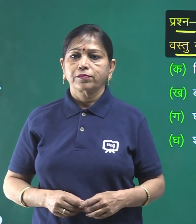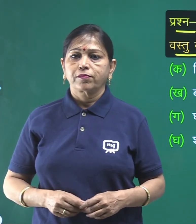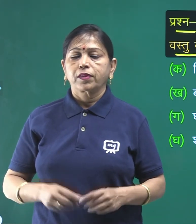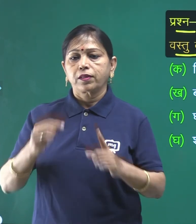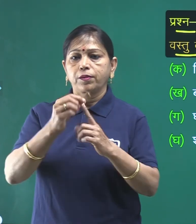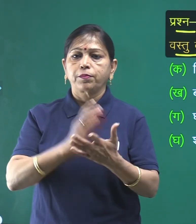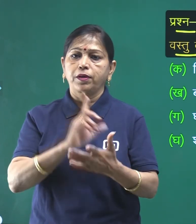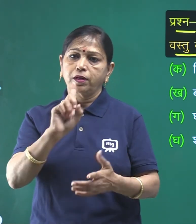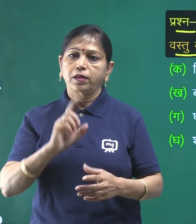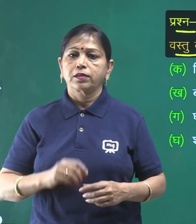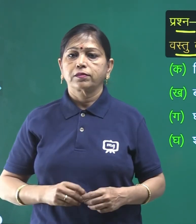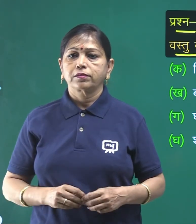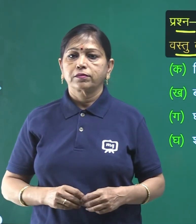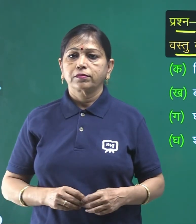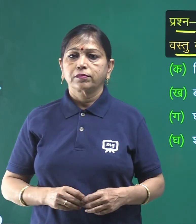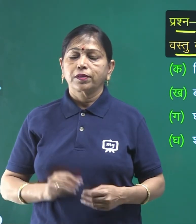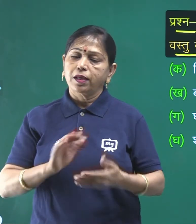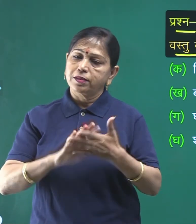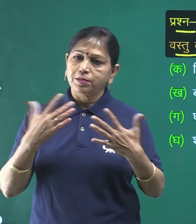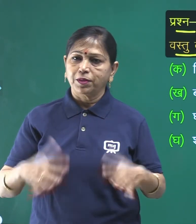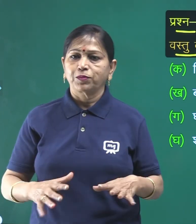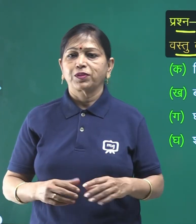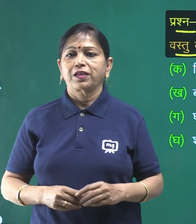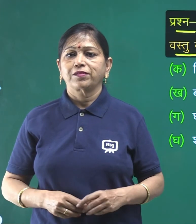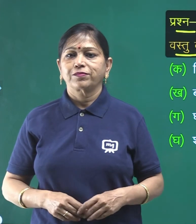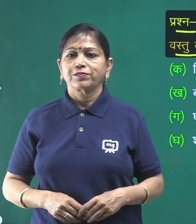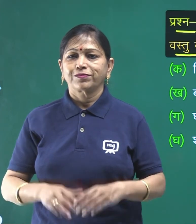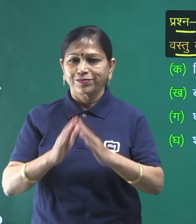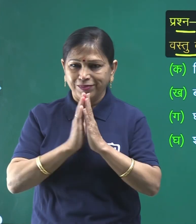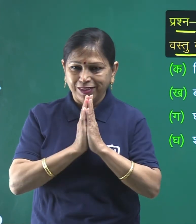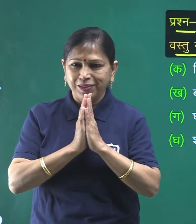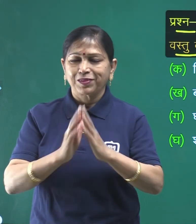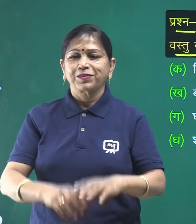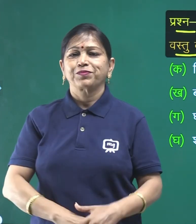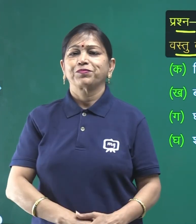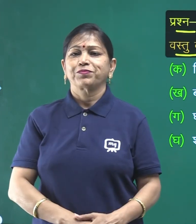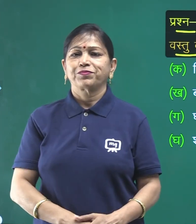भाग 1 समाप्त होता है। धन्यवाद।